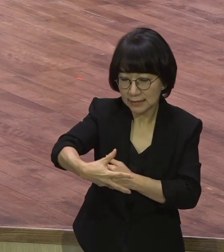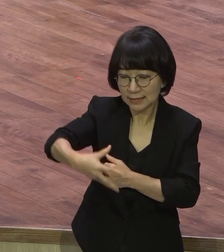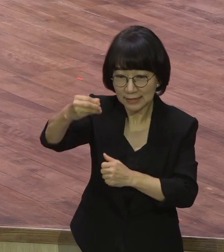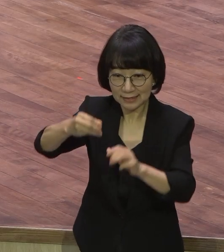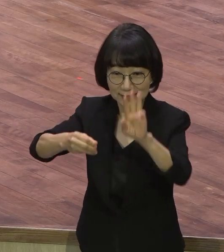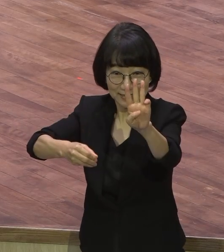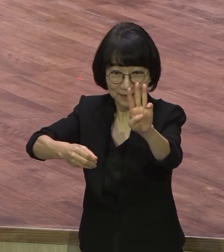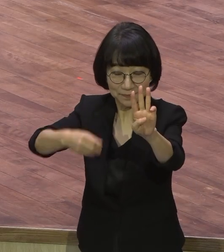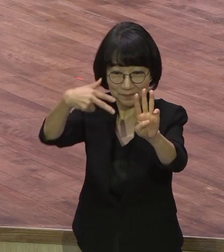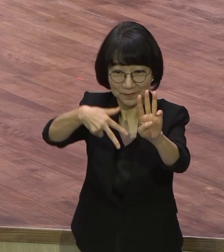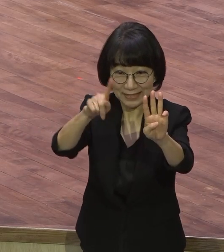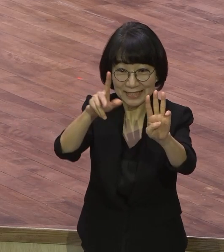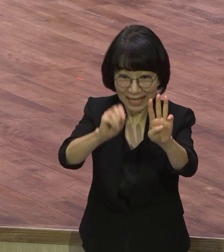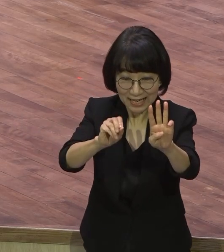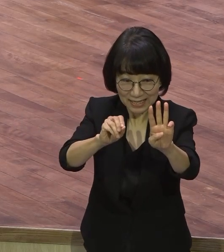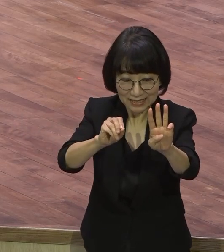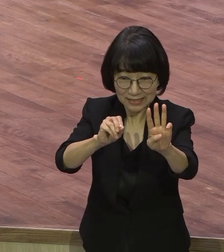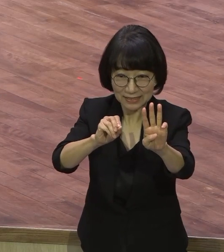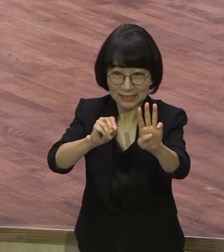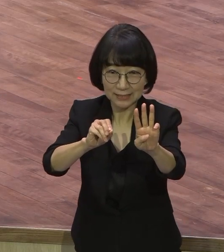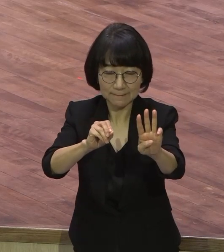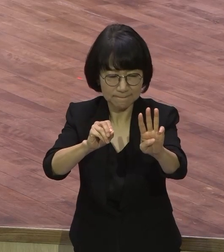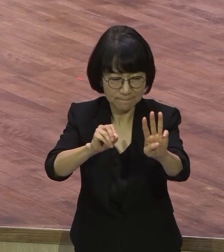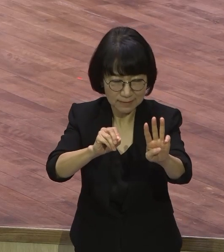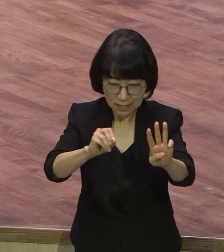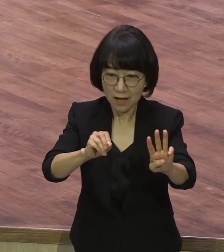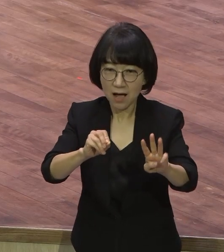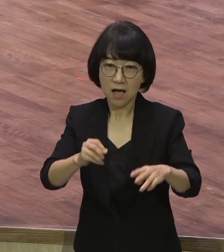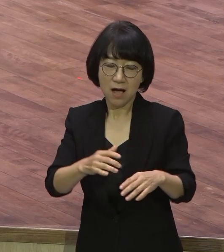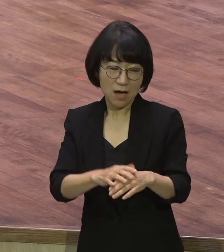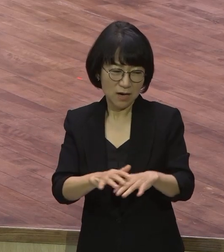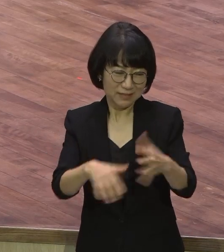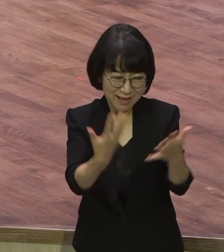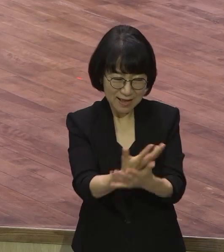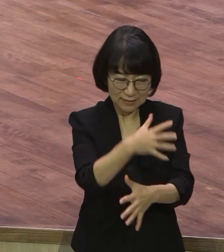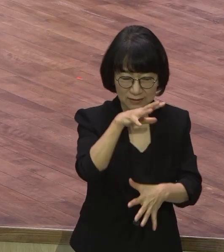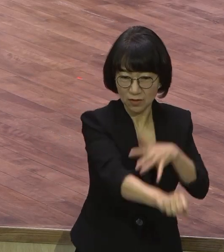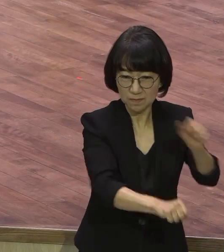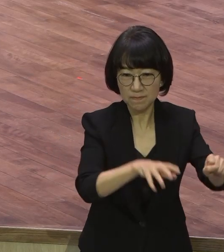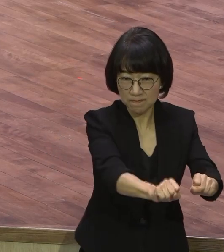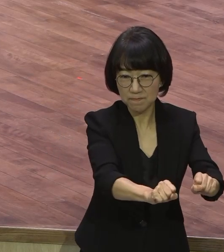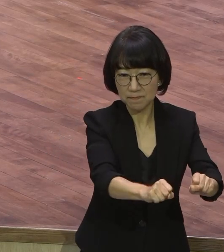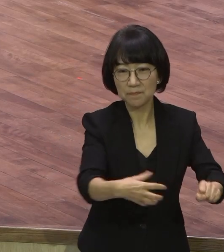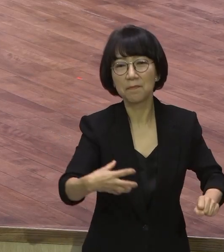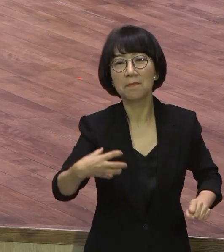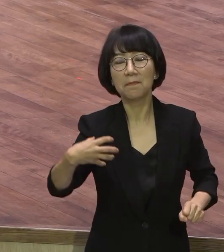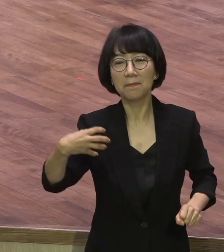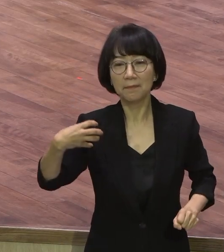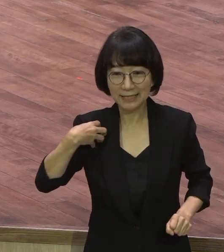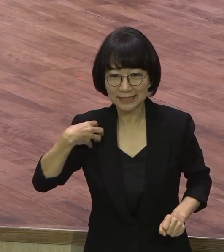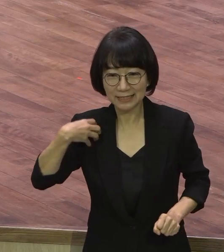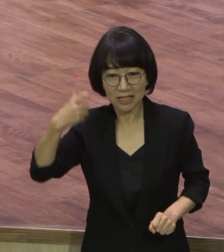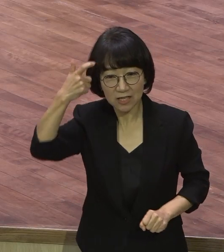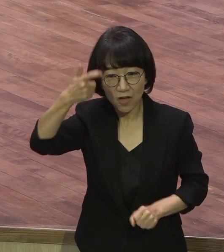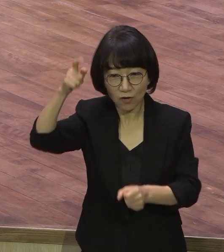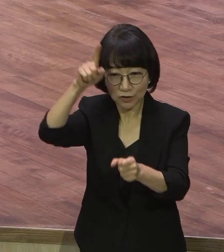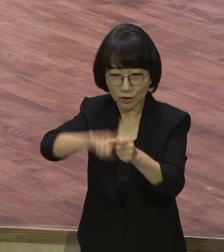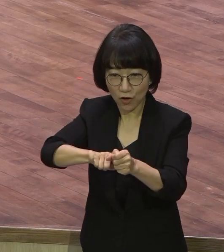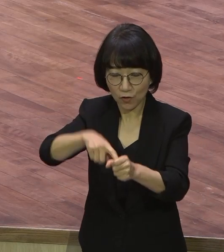허감 문화 속에 있는 모든 걸 정복하는 영적 서밋으로 서기 바랍니다. 영적 서밋.